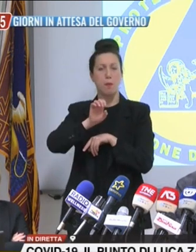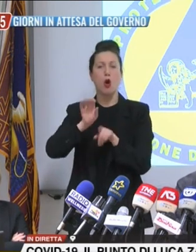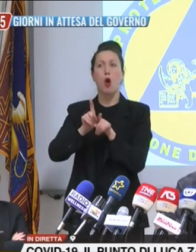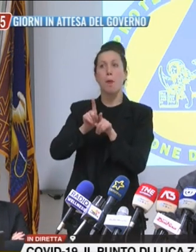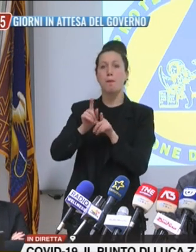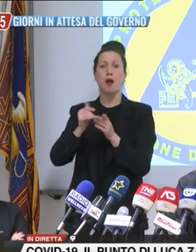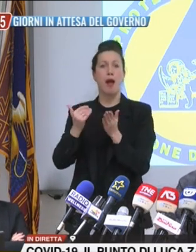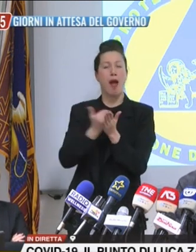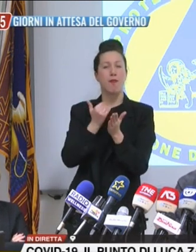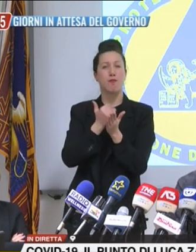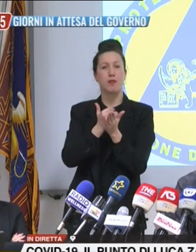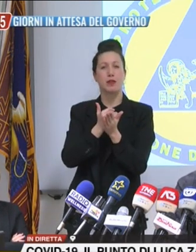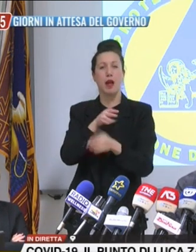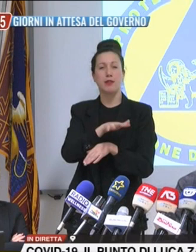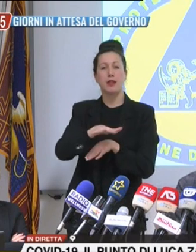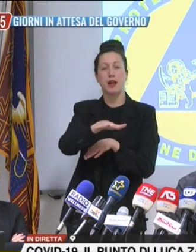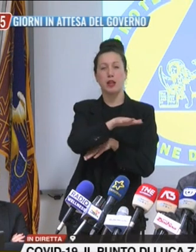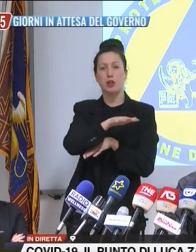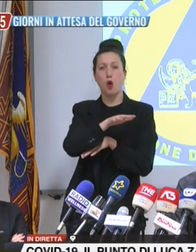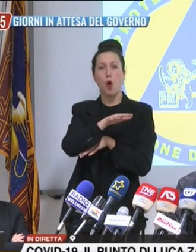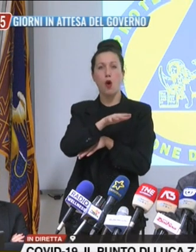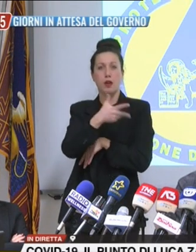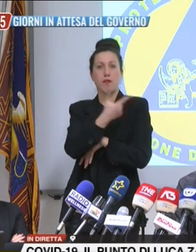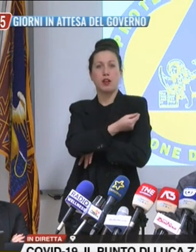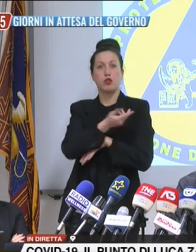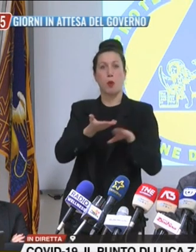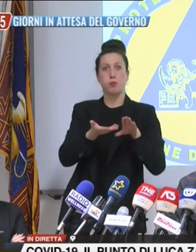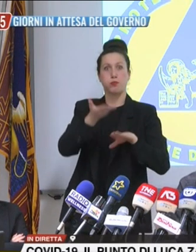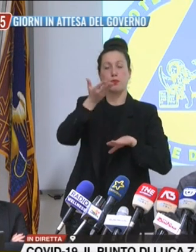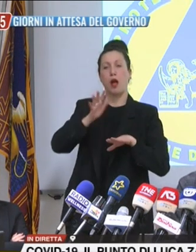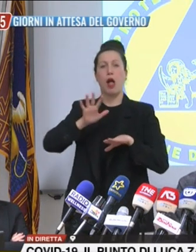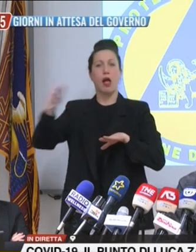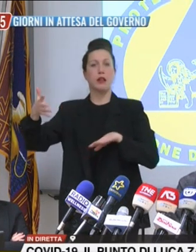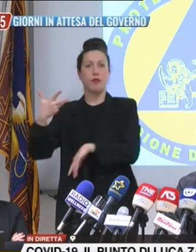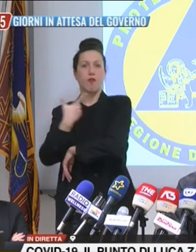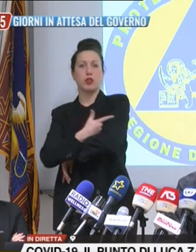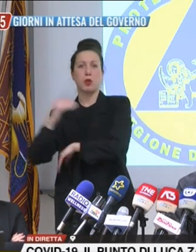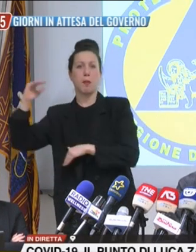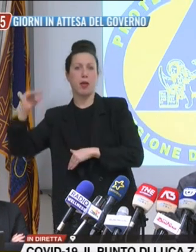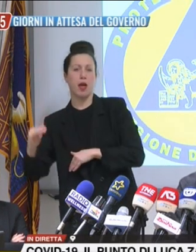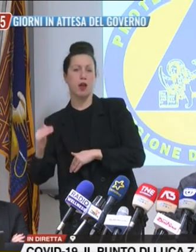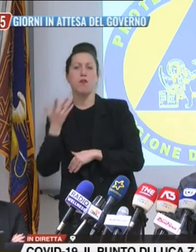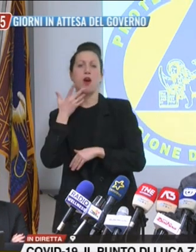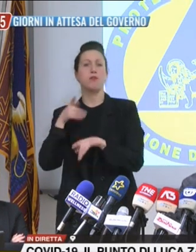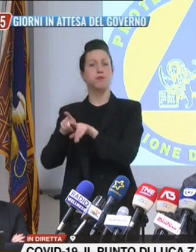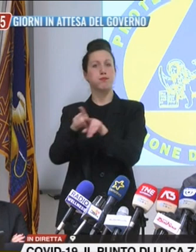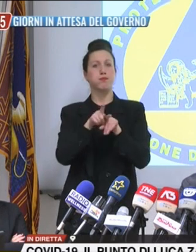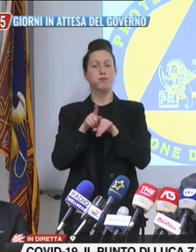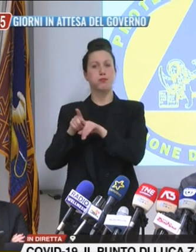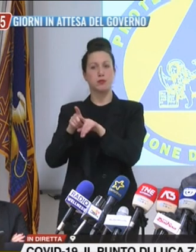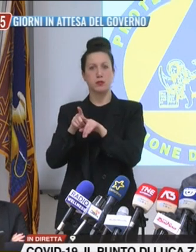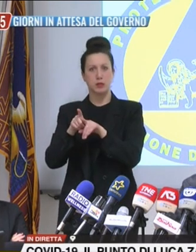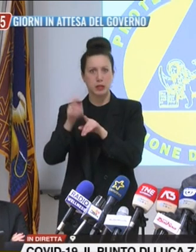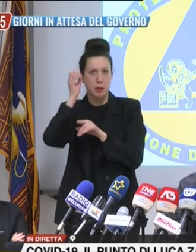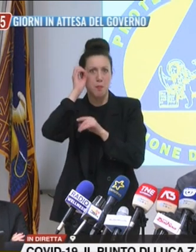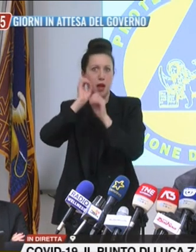serie A e di serie B, perché immaginate se fosse stata la corsa, la conquista del West, cosa sarebbe accaduto? Cioè lì il primo che arrivava, piantava la bandiera, era